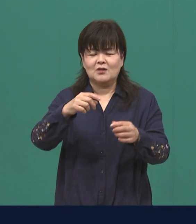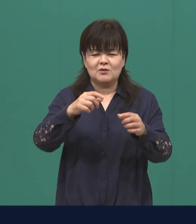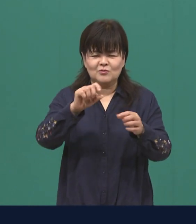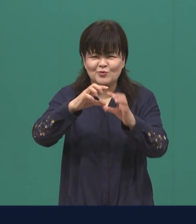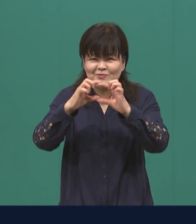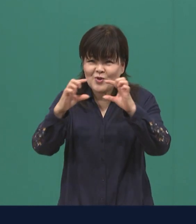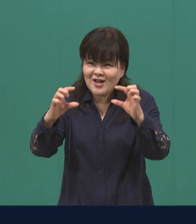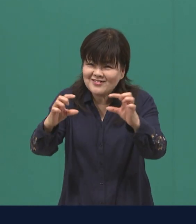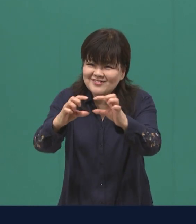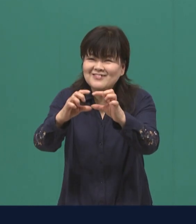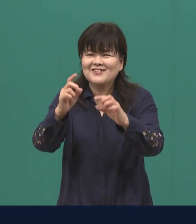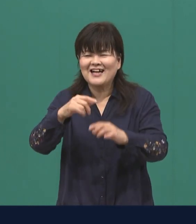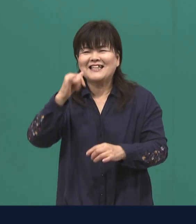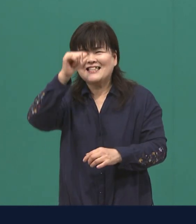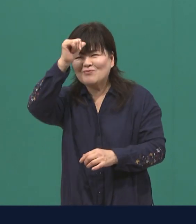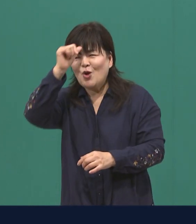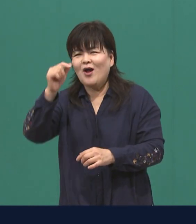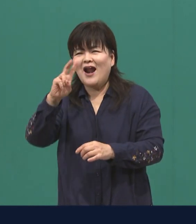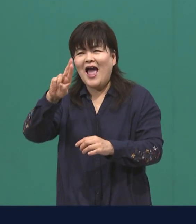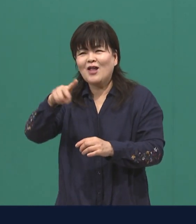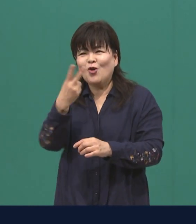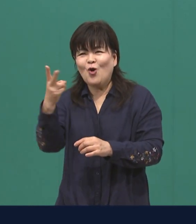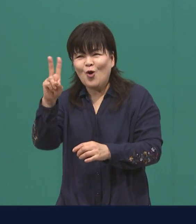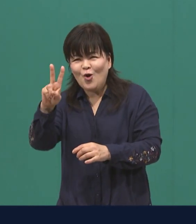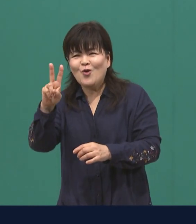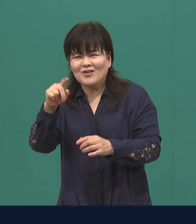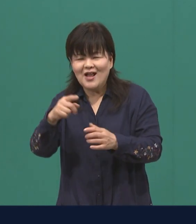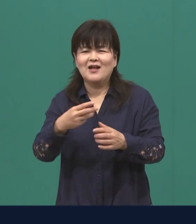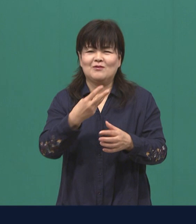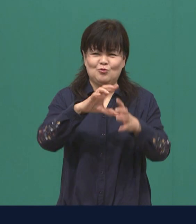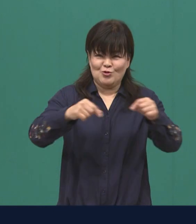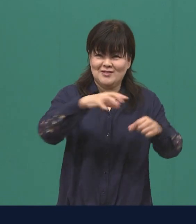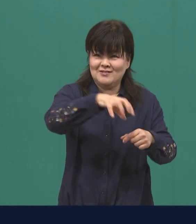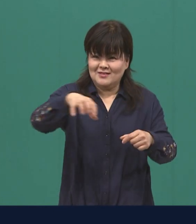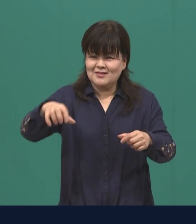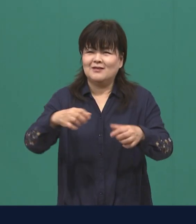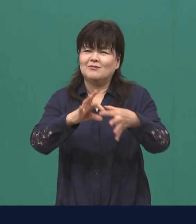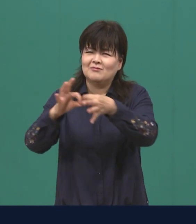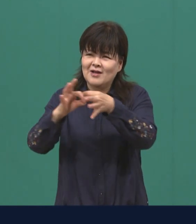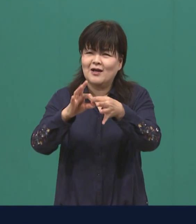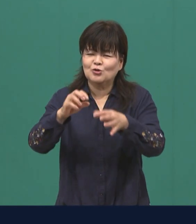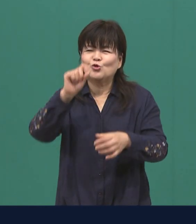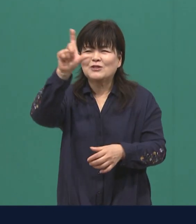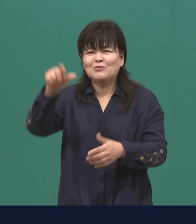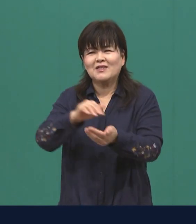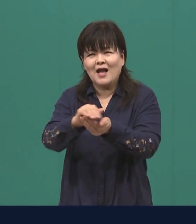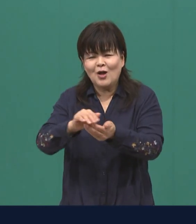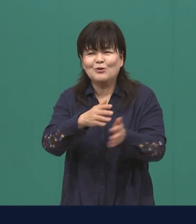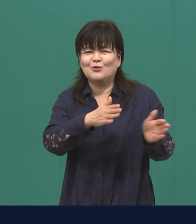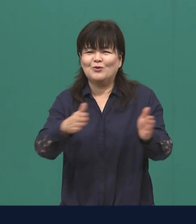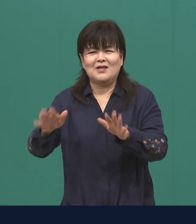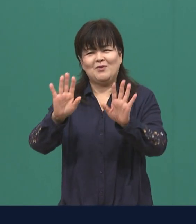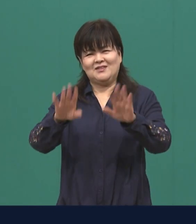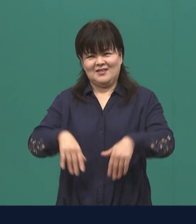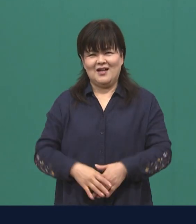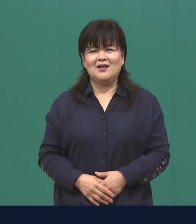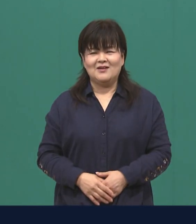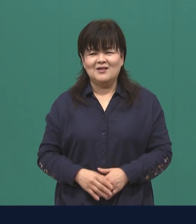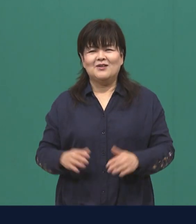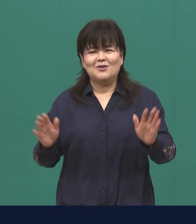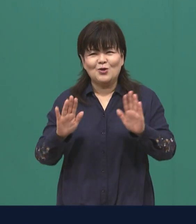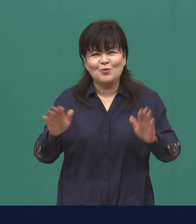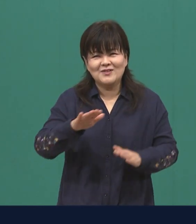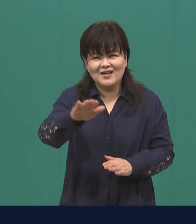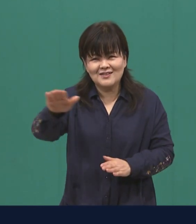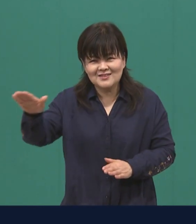中国の月餅やインドのラドゥといった3カ国ゆかりの月見団子が用意され